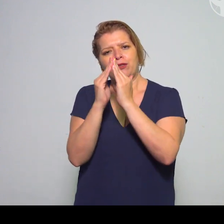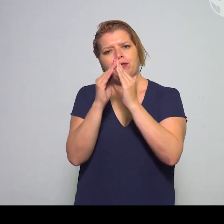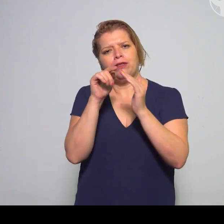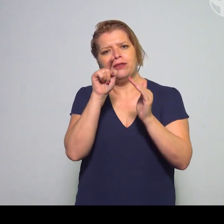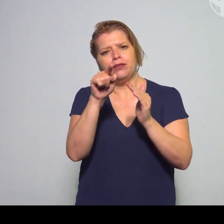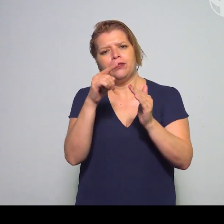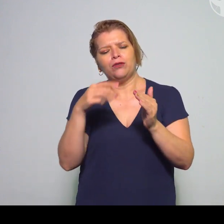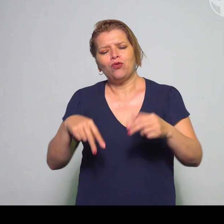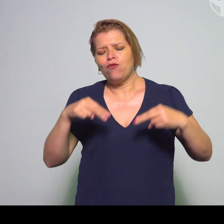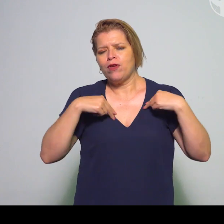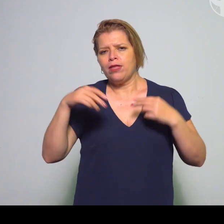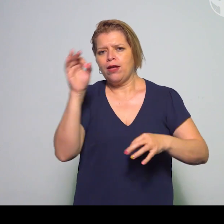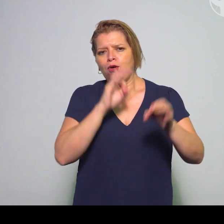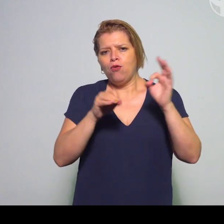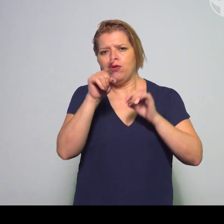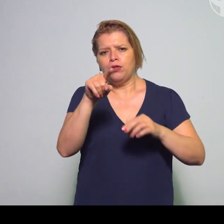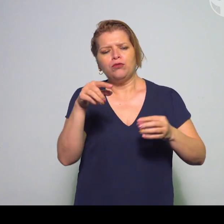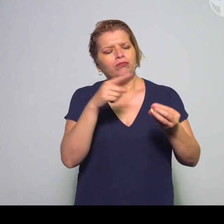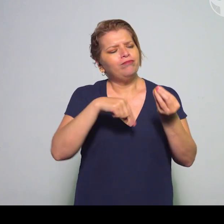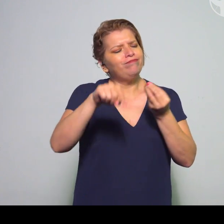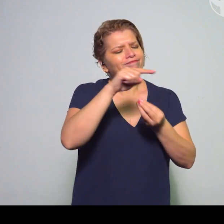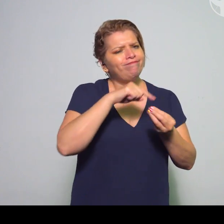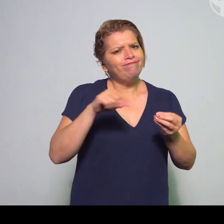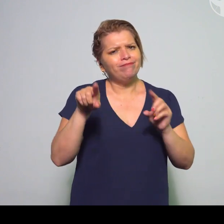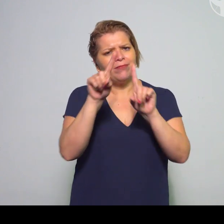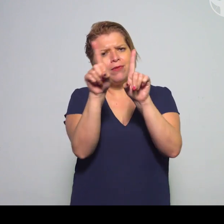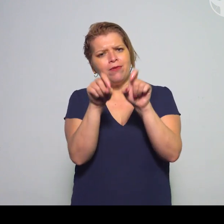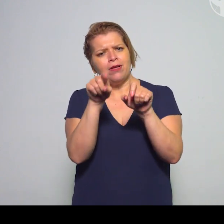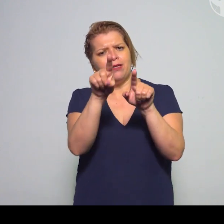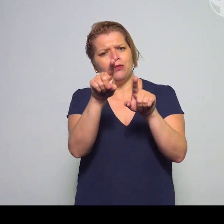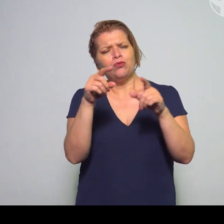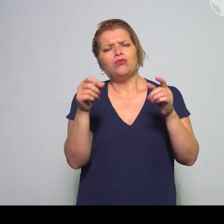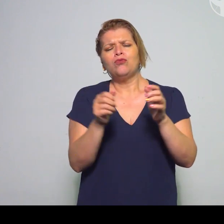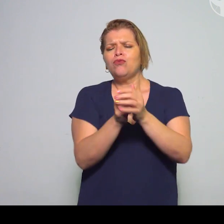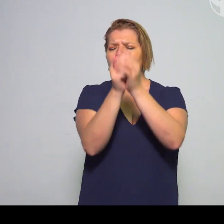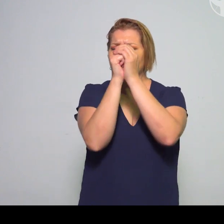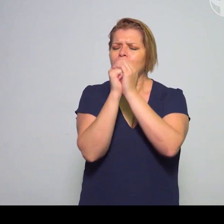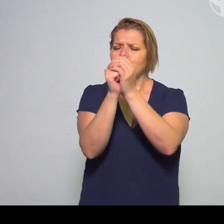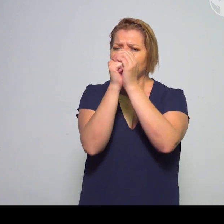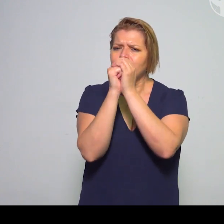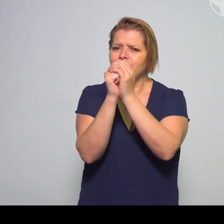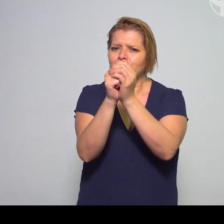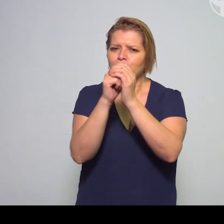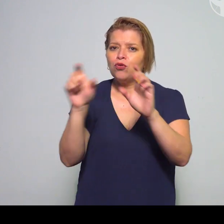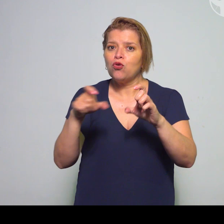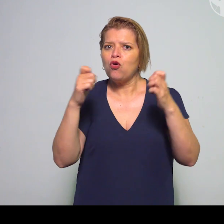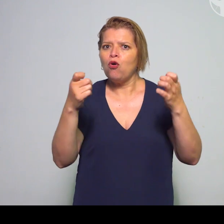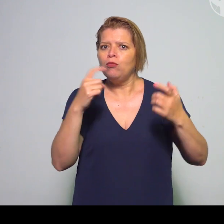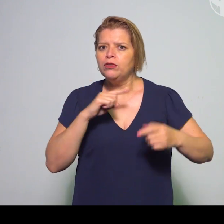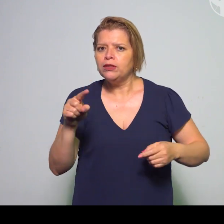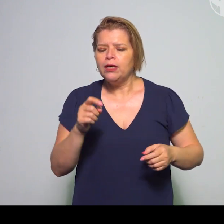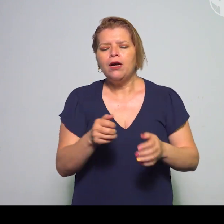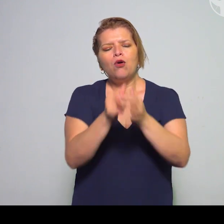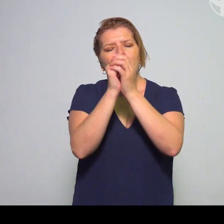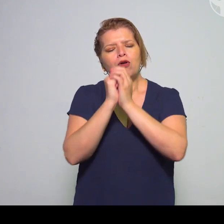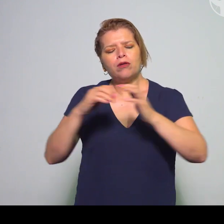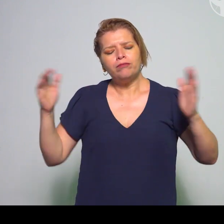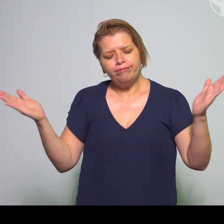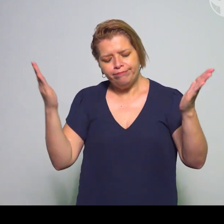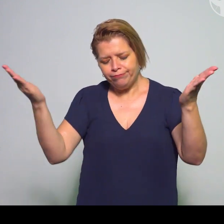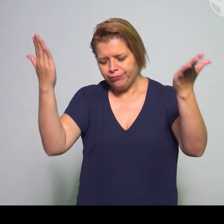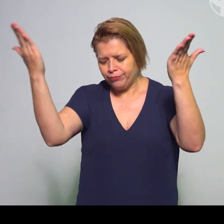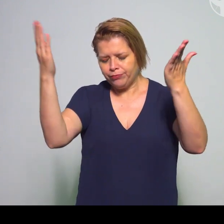están rotos en tu vida? Yo te quiero preguntar eso entonces. ¿Cómo está nuestra vida de oración familiar? ¿Estamos orando,